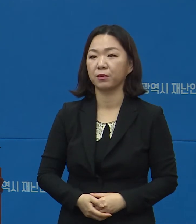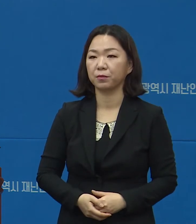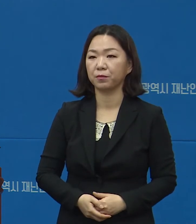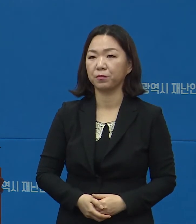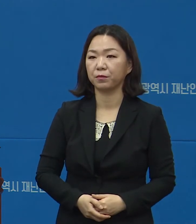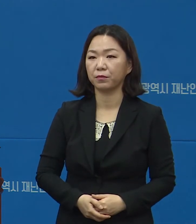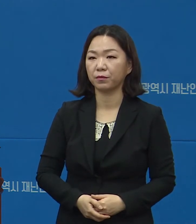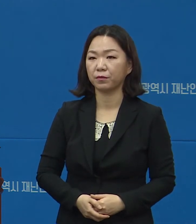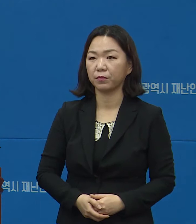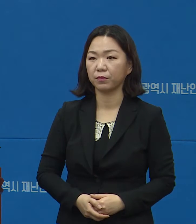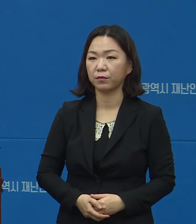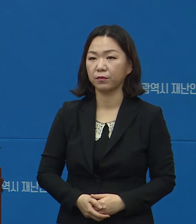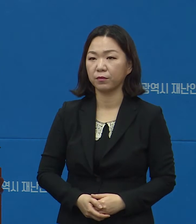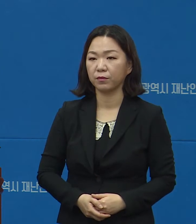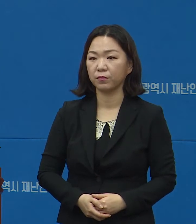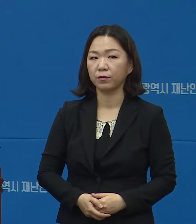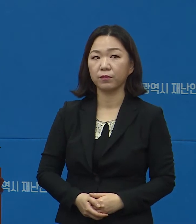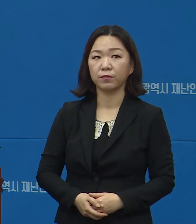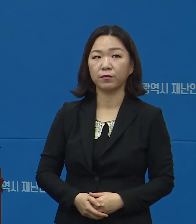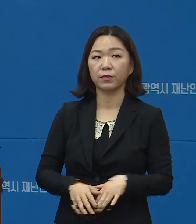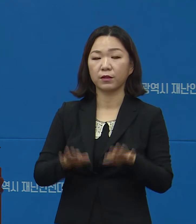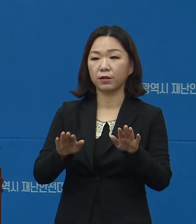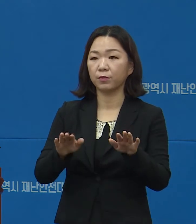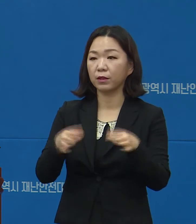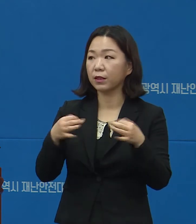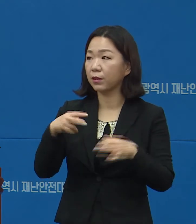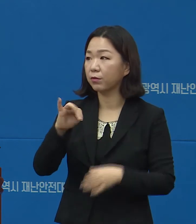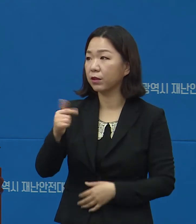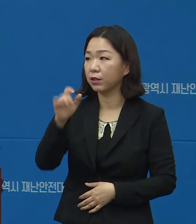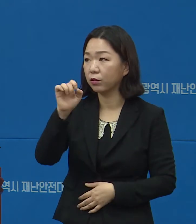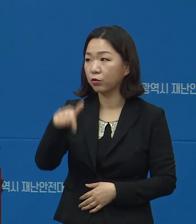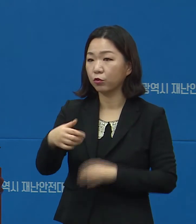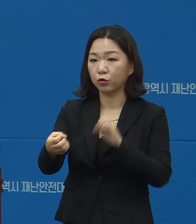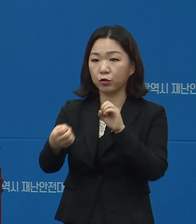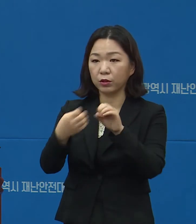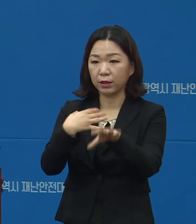드리겠습니다. 네, 그럼 김선우 단장님 답변 드리고